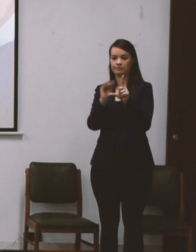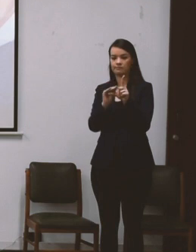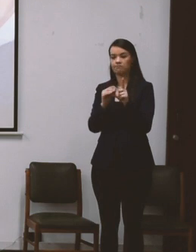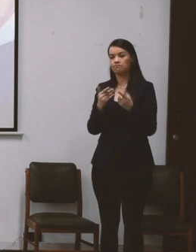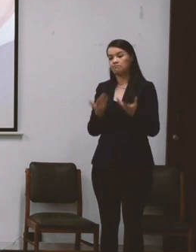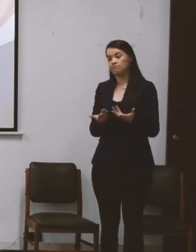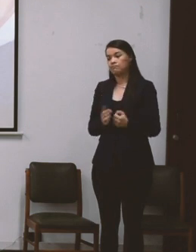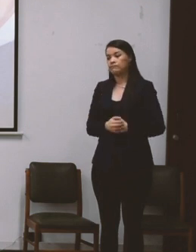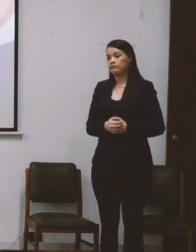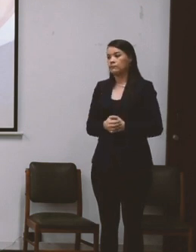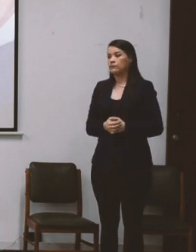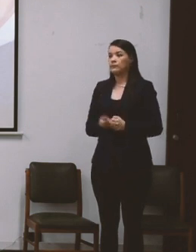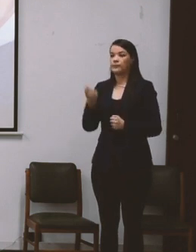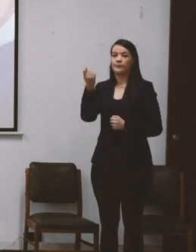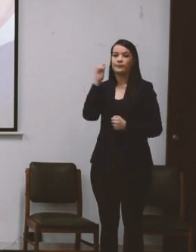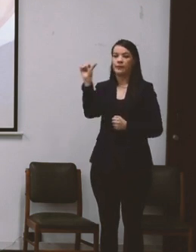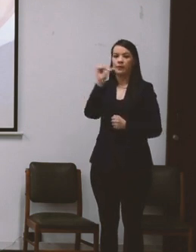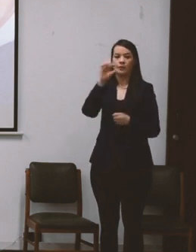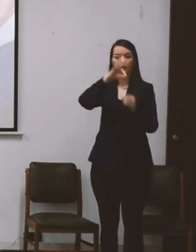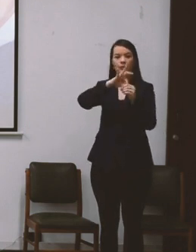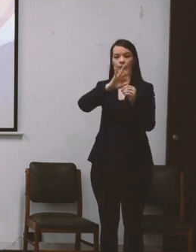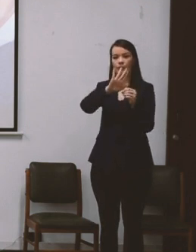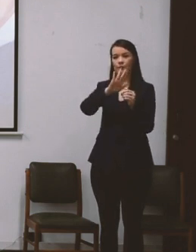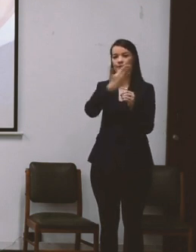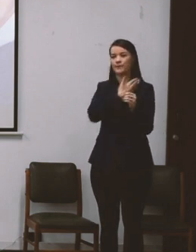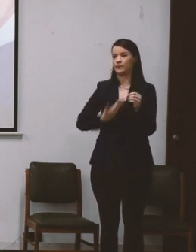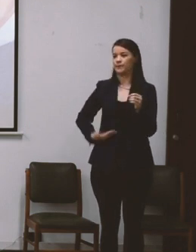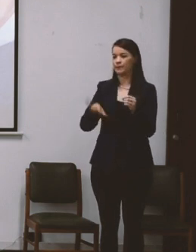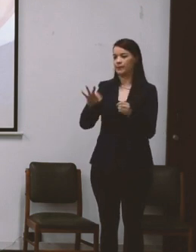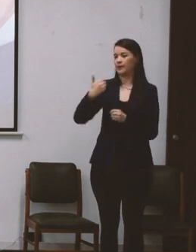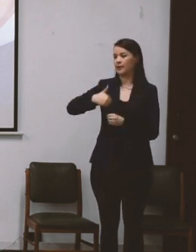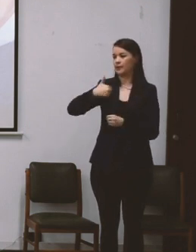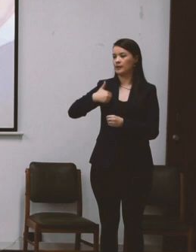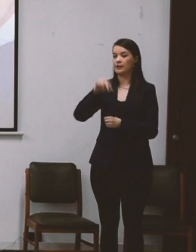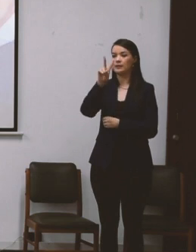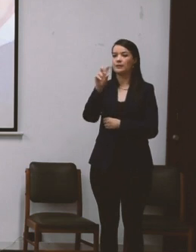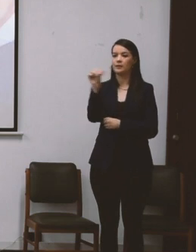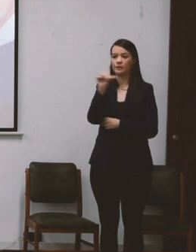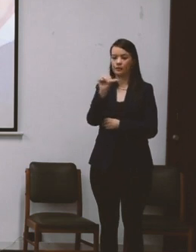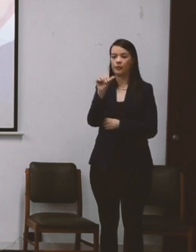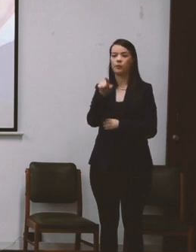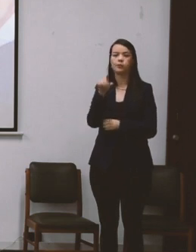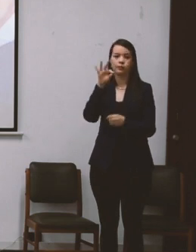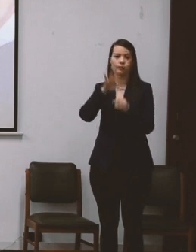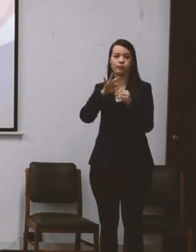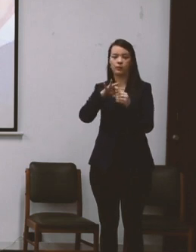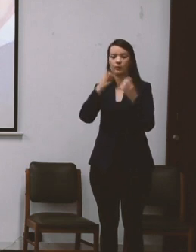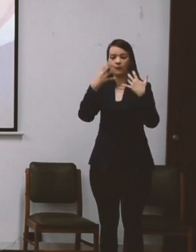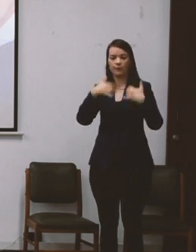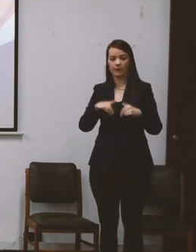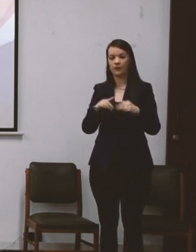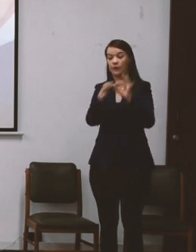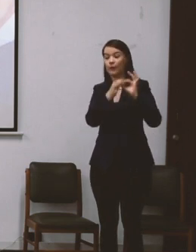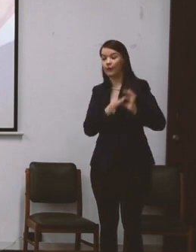pues que en agosto hubo elecciones presidenciales en Argentina. El 7 de agosto se llevó a cabo el acto de cierre de campaña de Juntos por